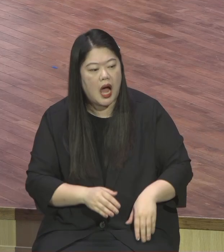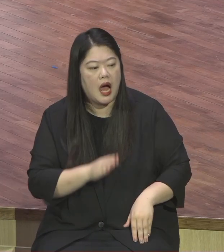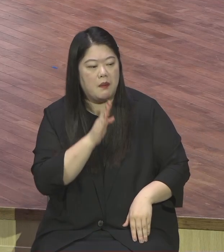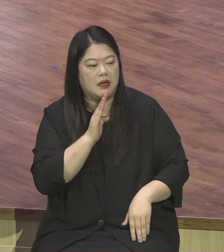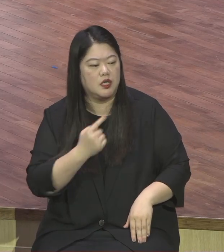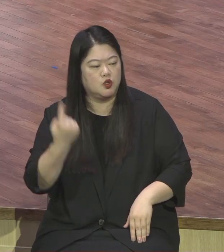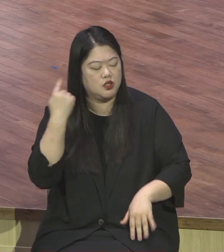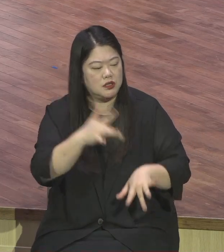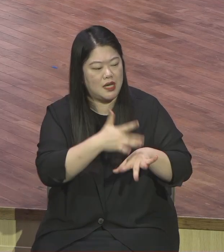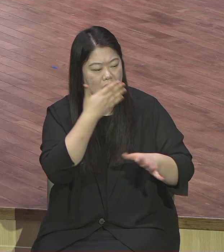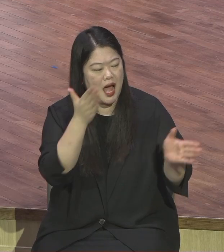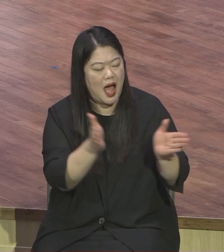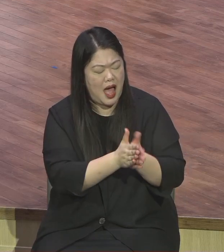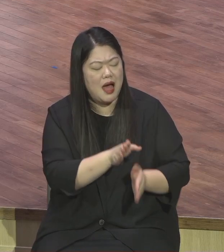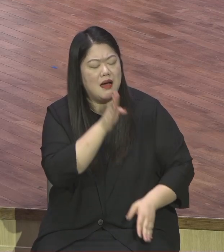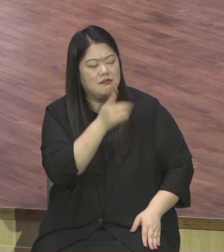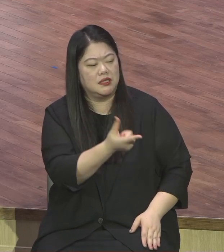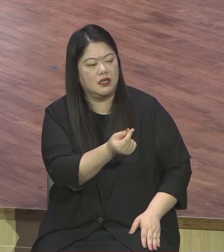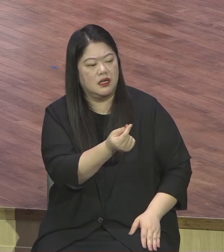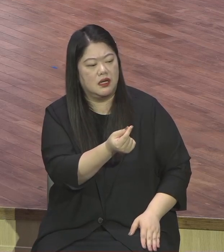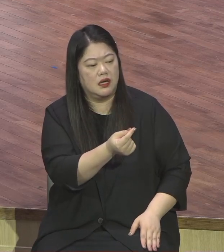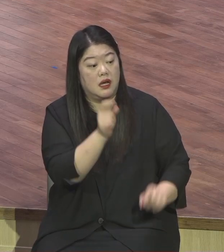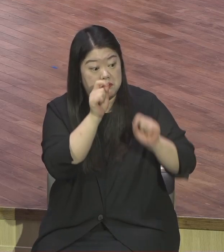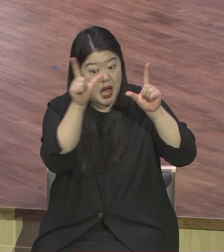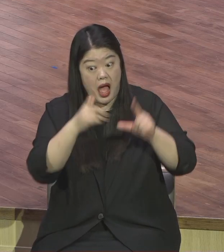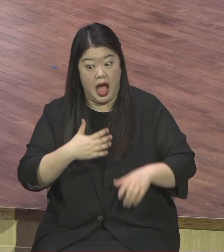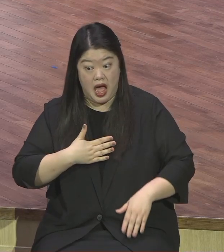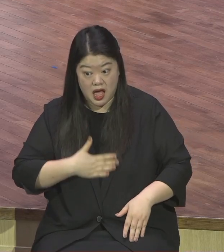우리는 언약적 한을 가야 됩니다.